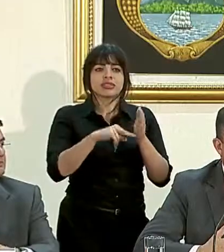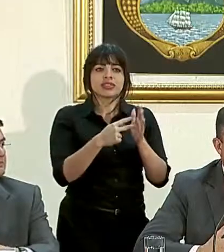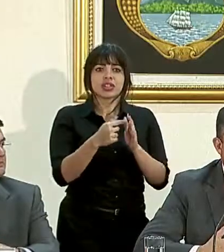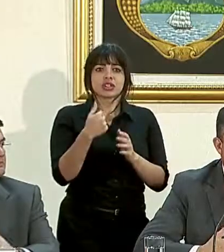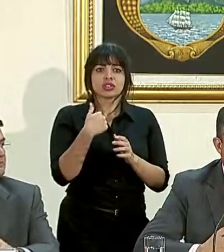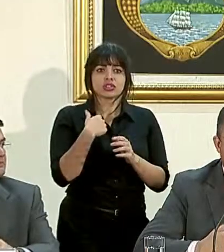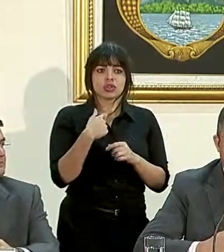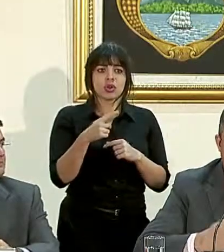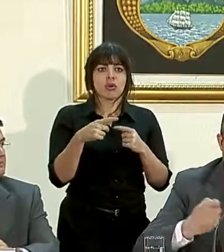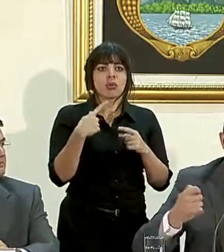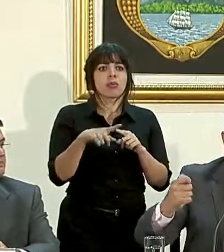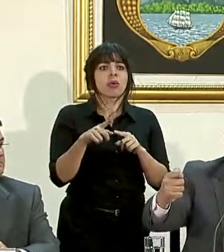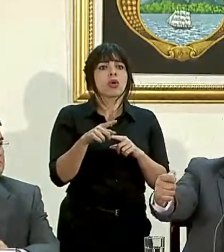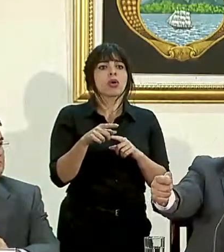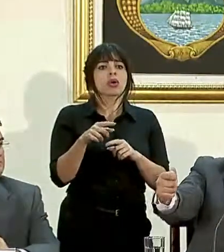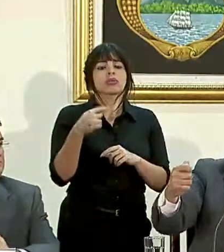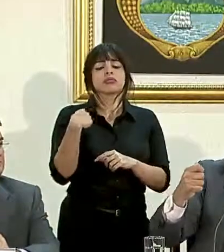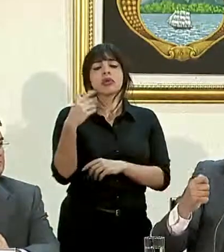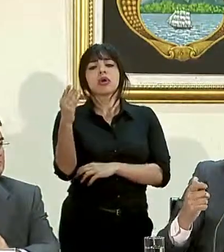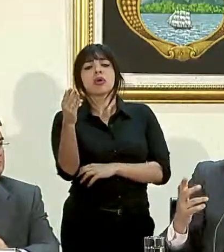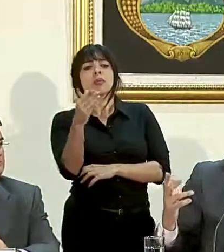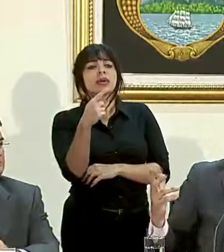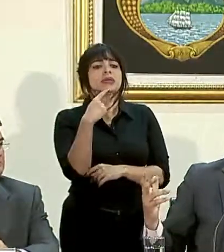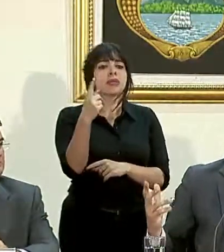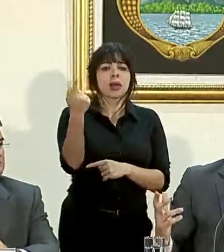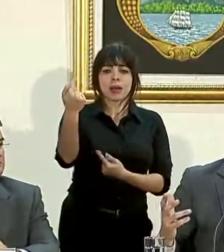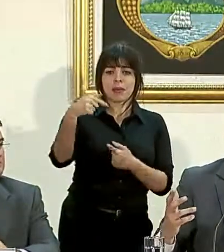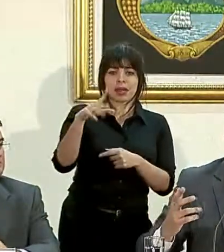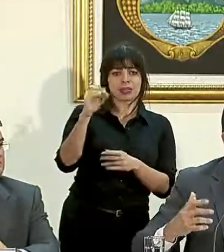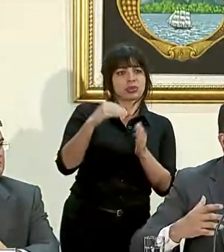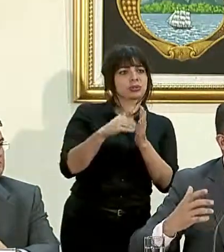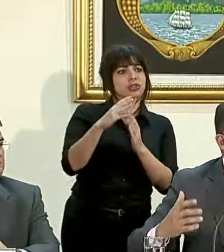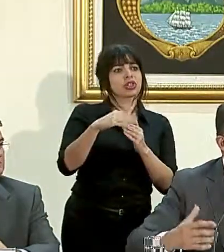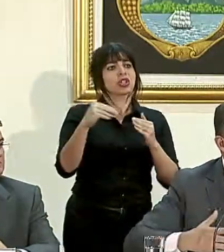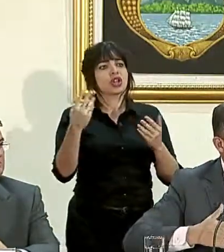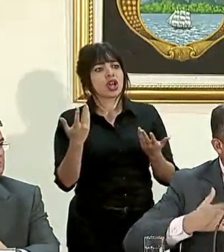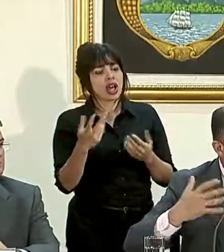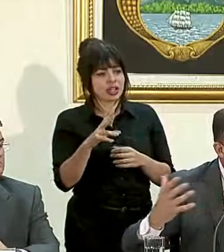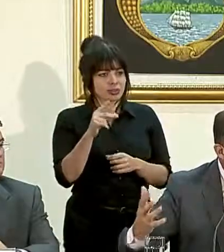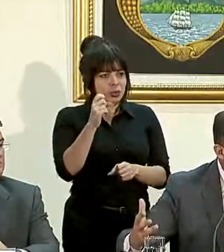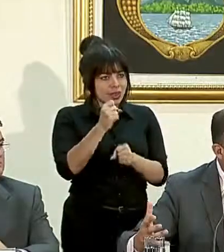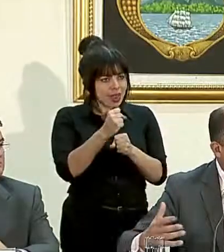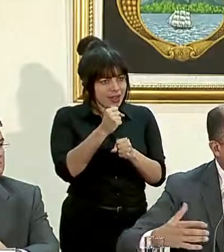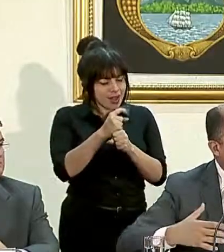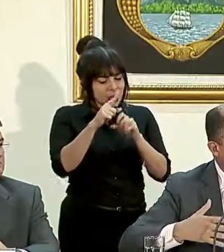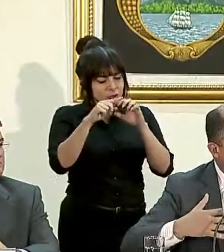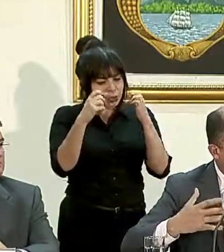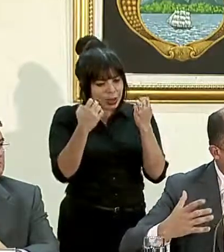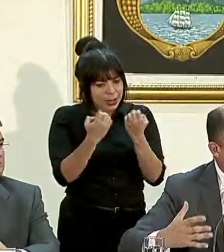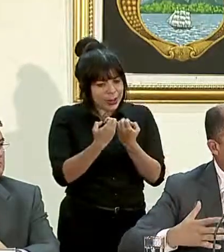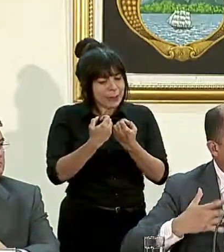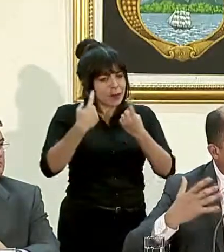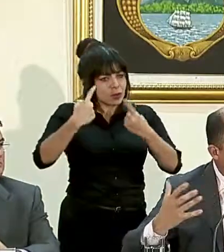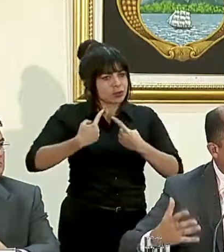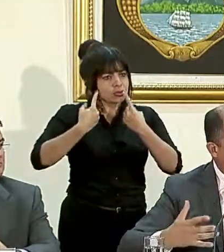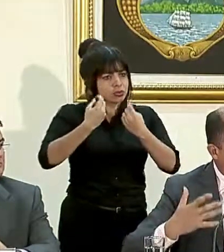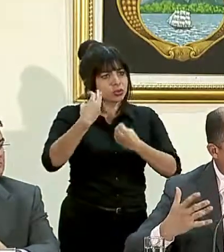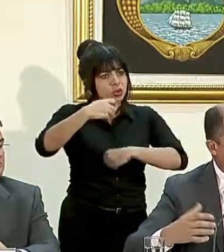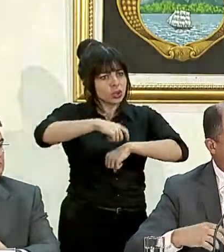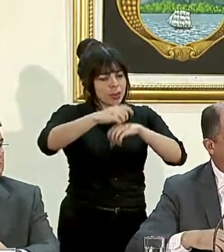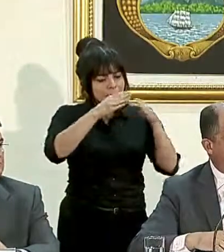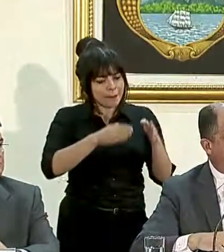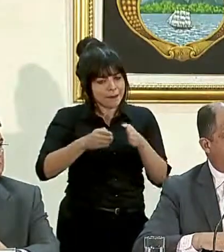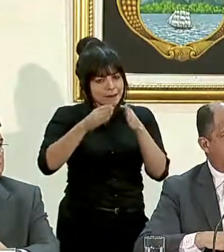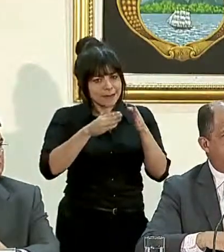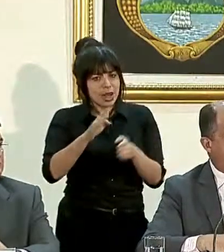a mano alzada y convenzo al inversionista para que se venga aquí con 50 millones de dólares. Aquí hay un trabajo de un equipo que a lo largo de mucho tiempo